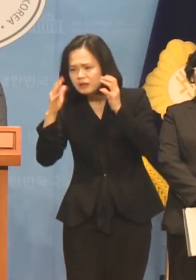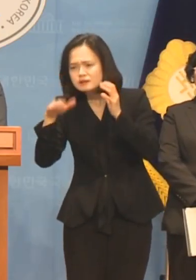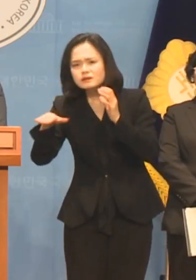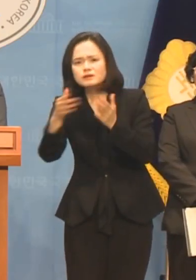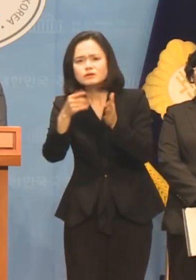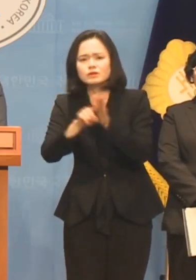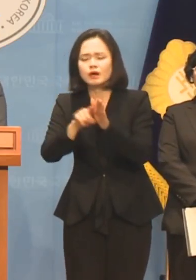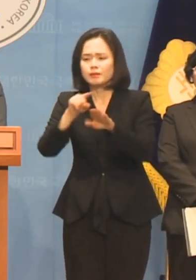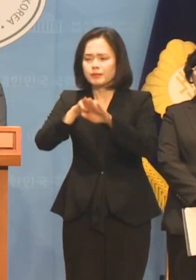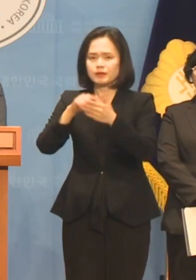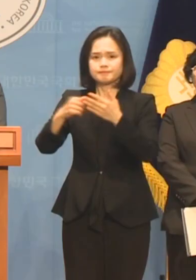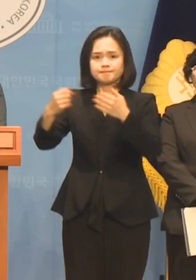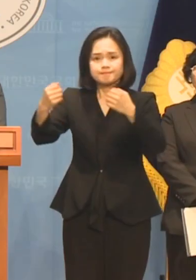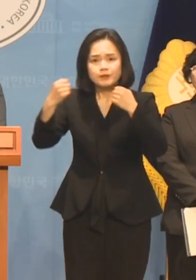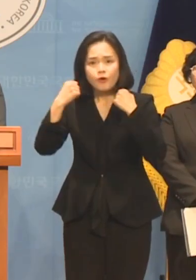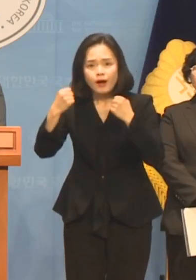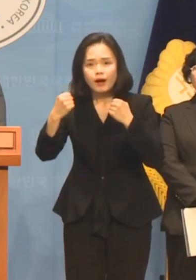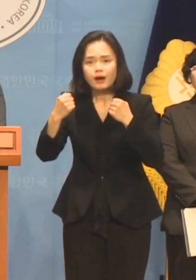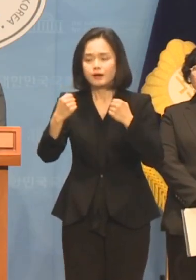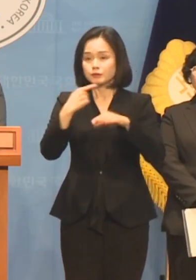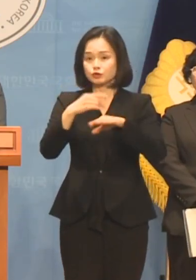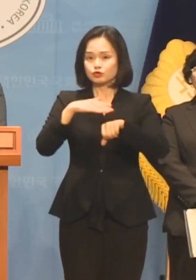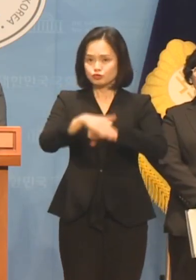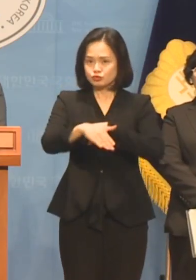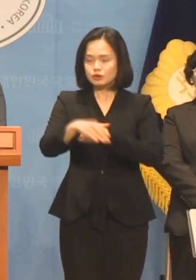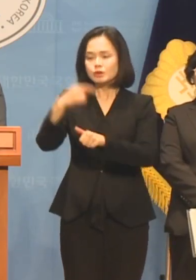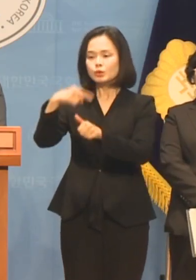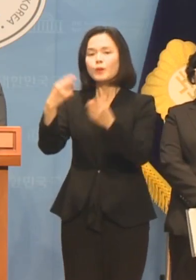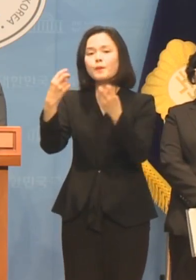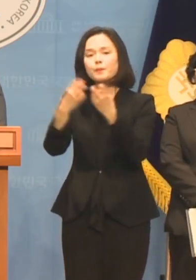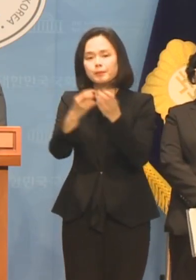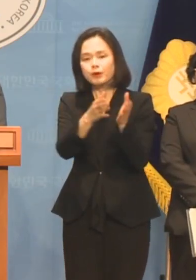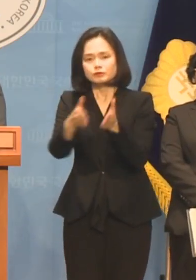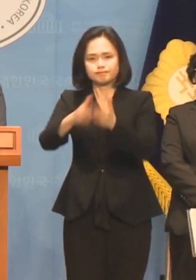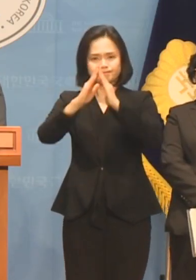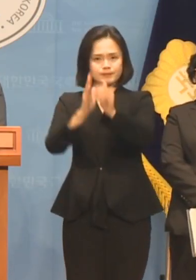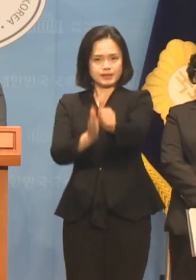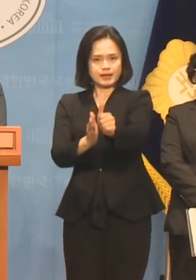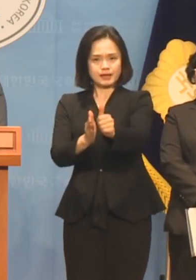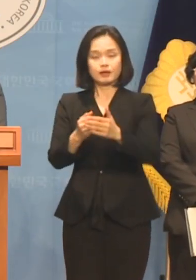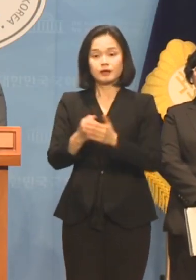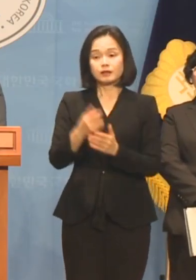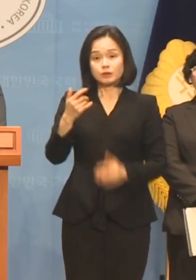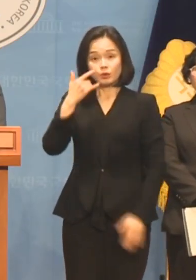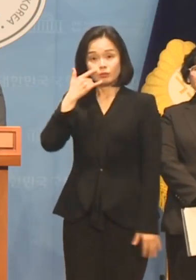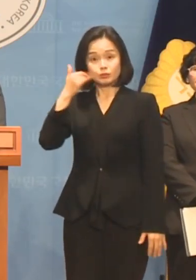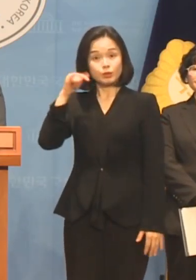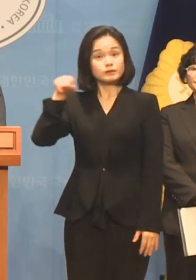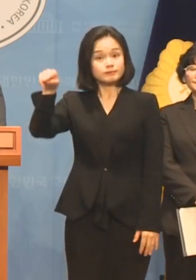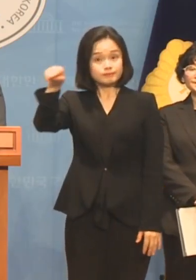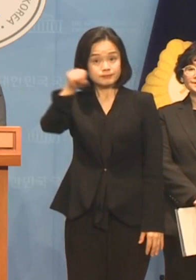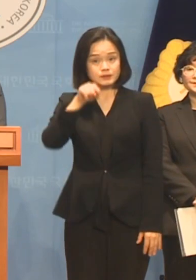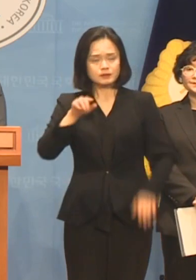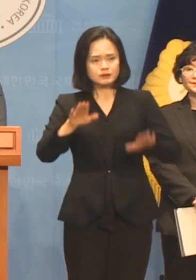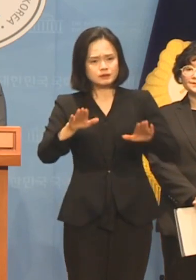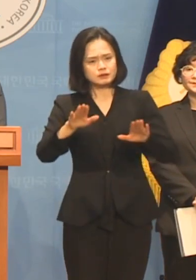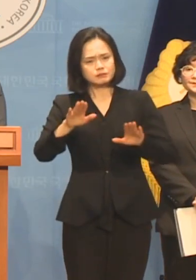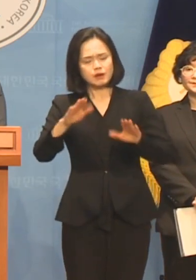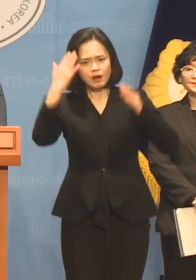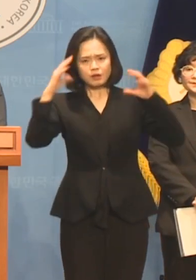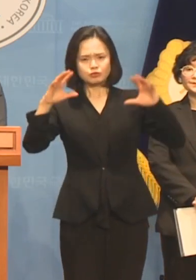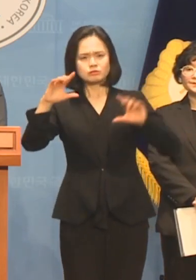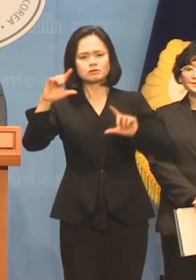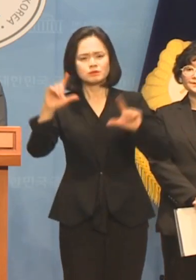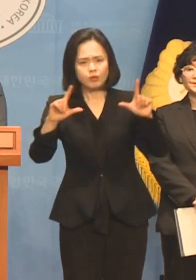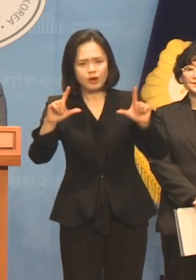건강과 민주주의 교육 방안을 마련하고 시행해야 합니다. 또한 학부모들이 지금의 사태에서 자녀들을 잘